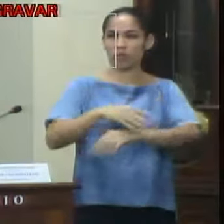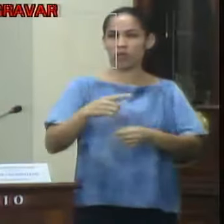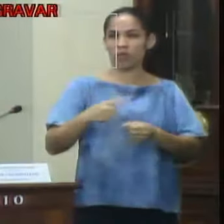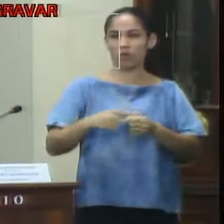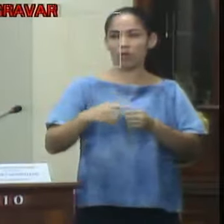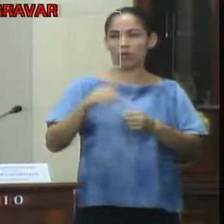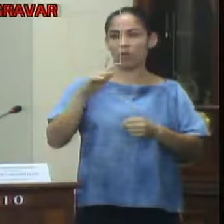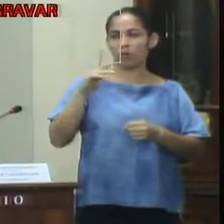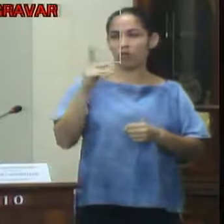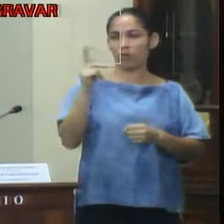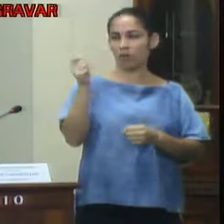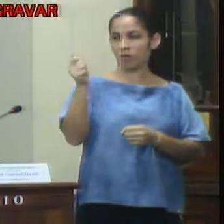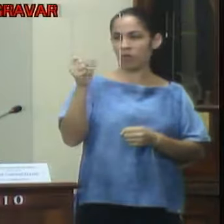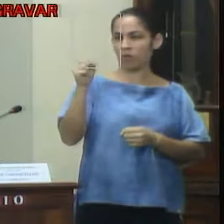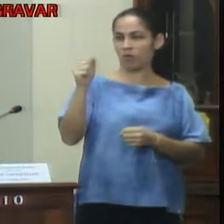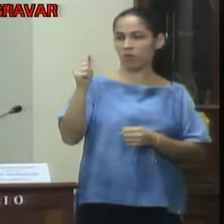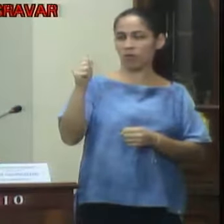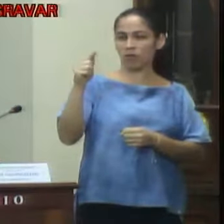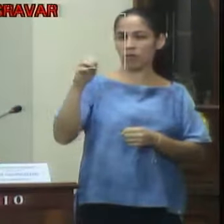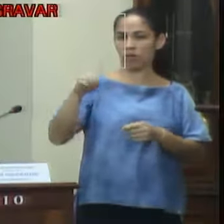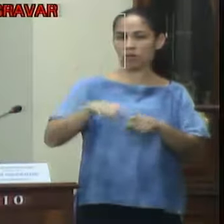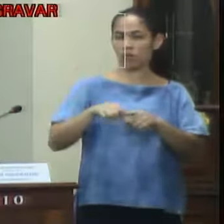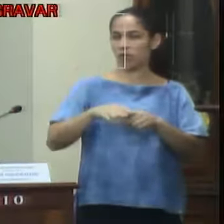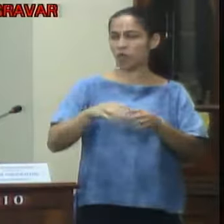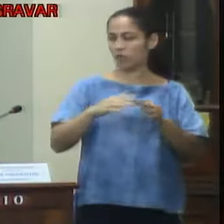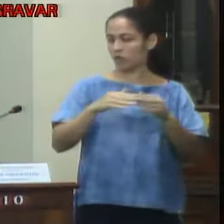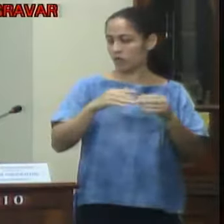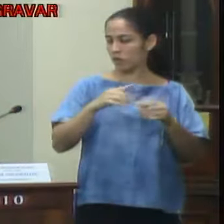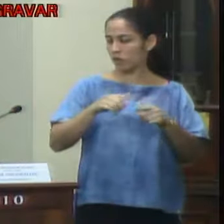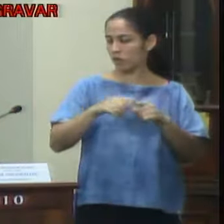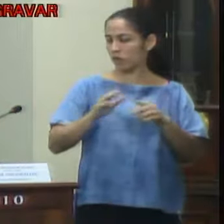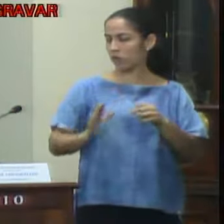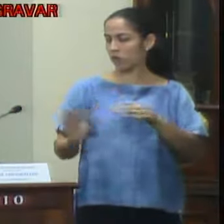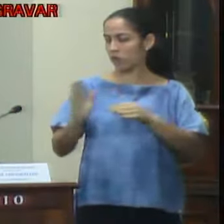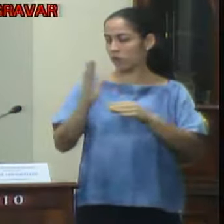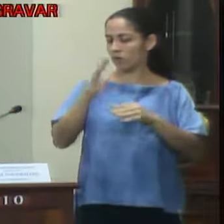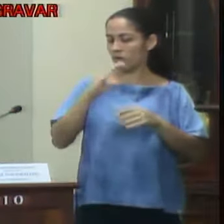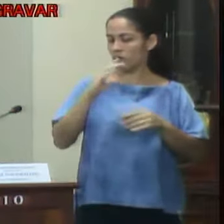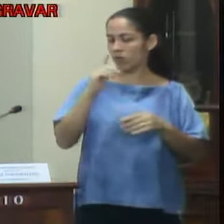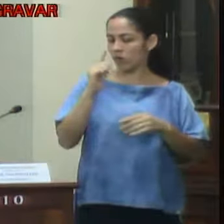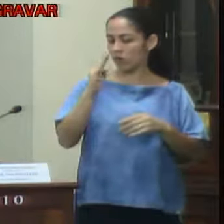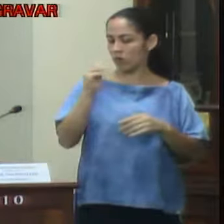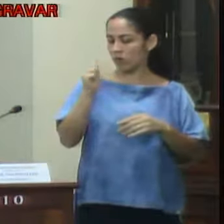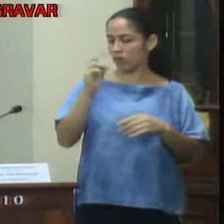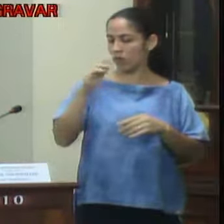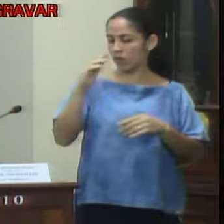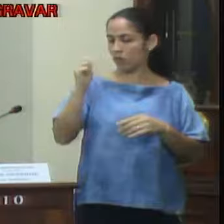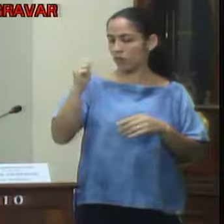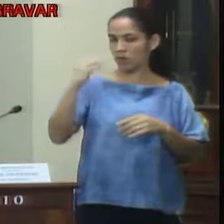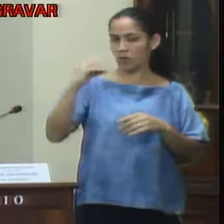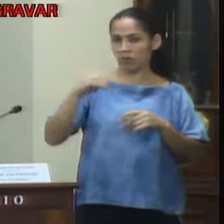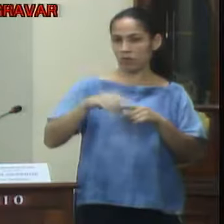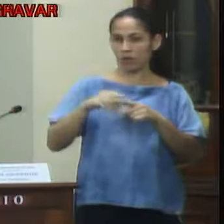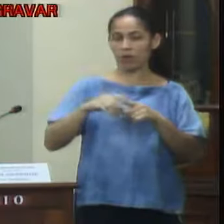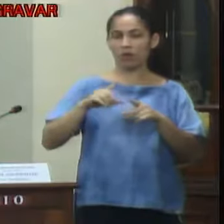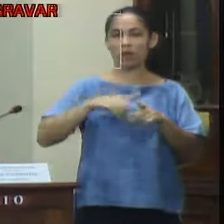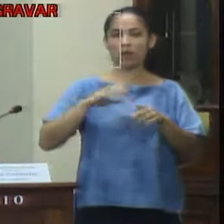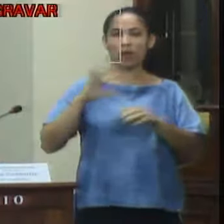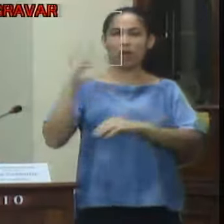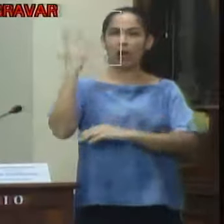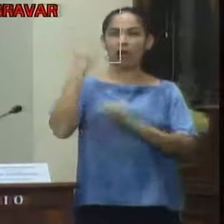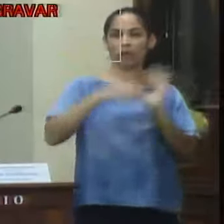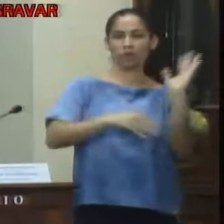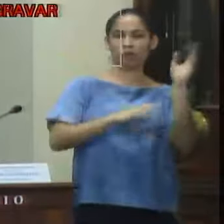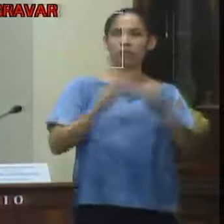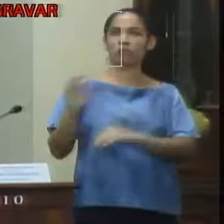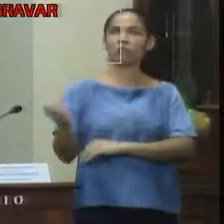Passagem. Justificativa. Com o corte do barranco para a pavimentação da via, árvores estão crescendo e tombando sobre a estrada, causando risco